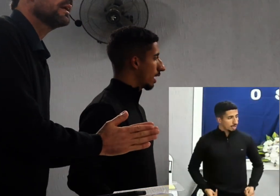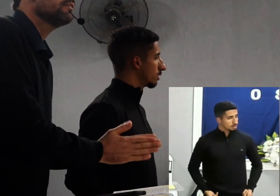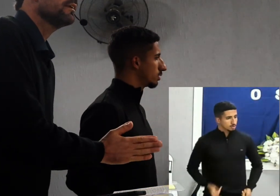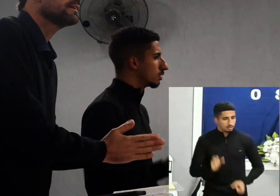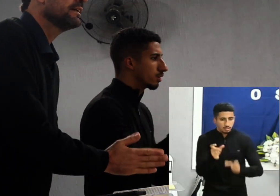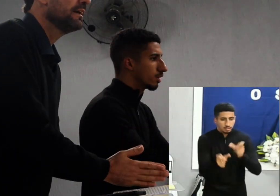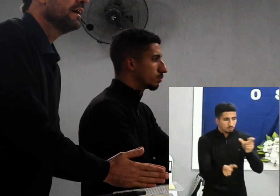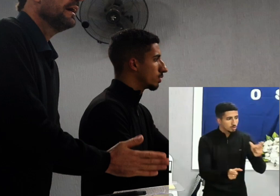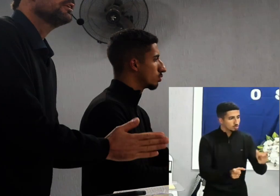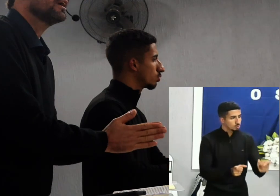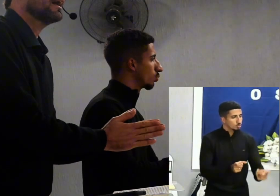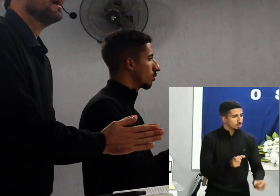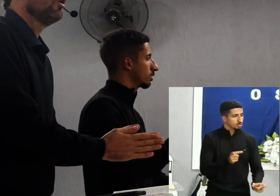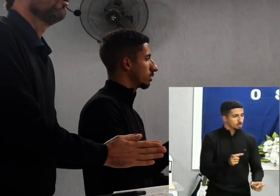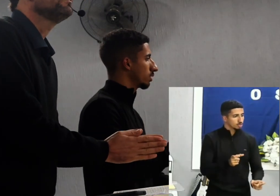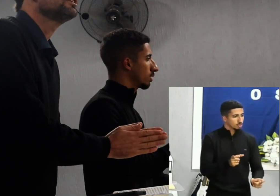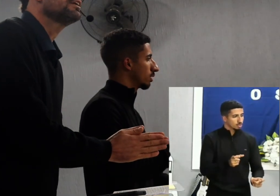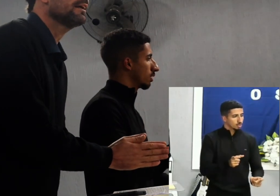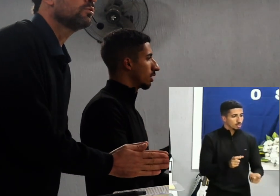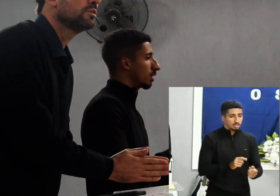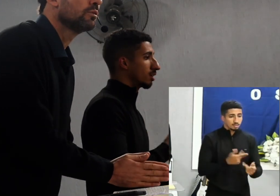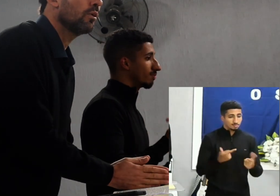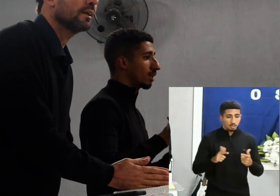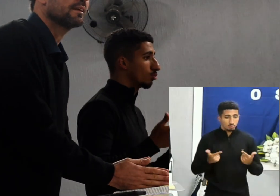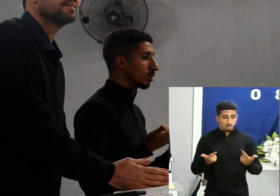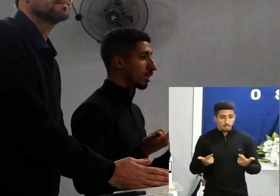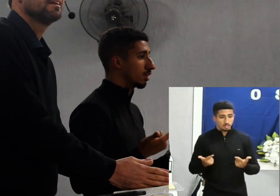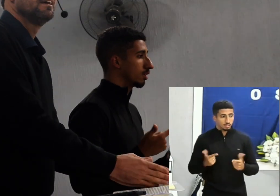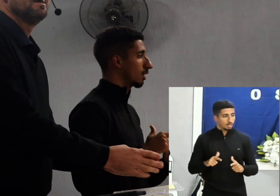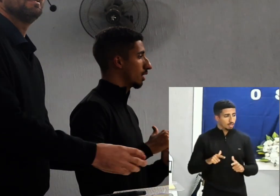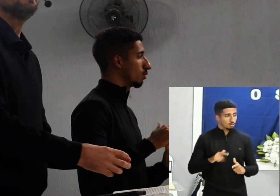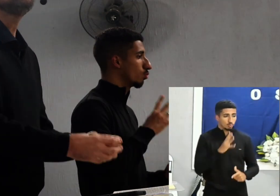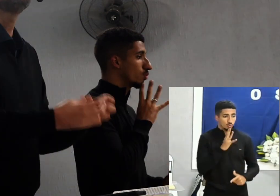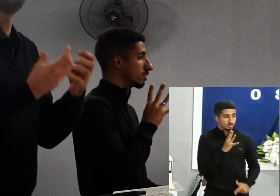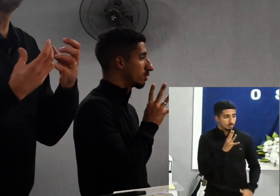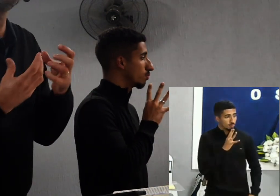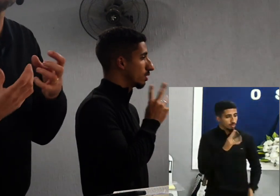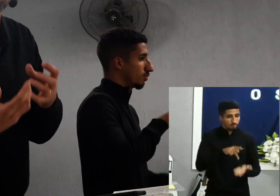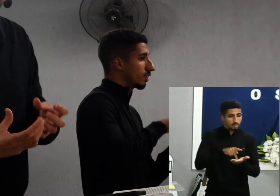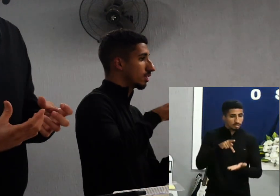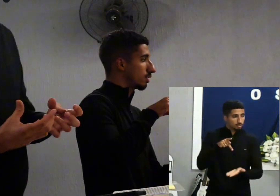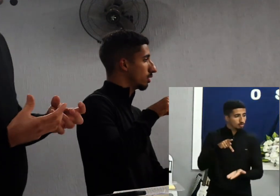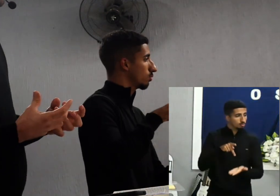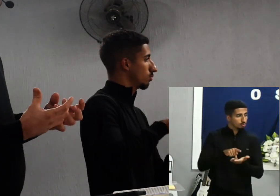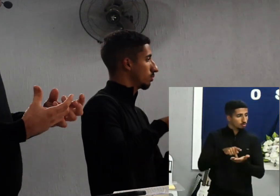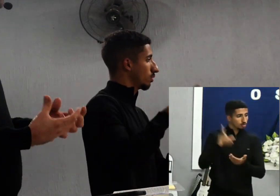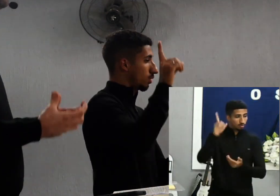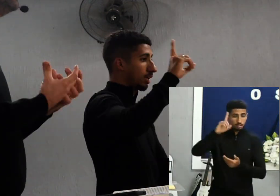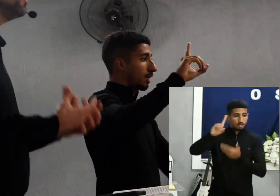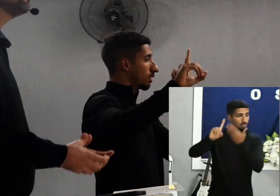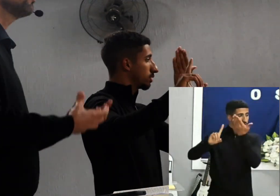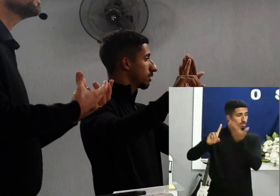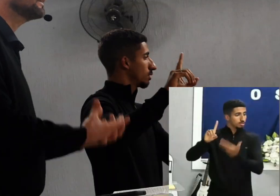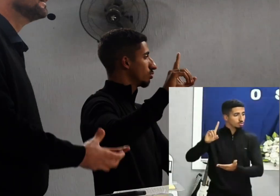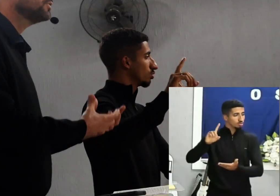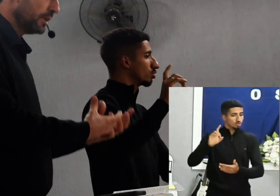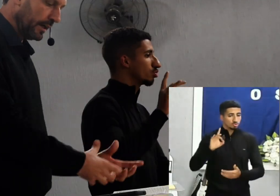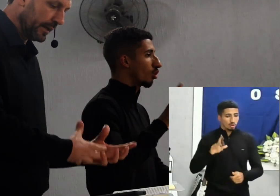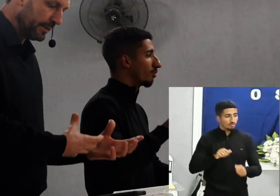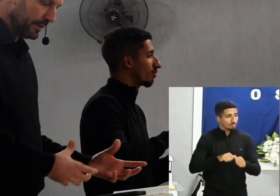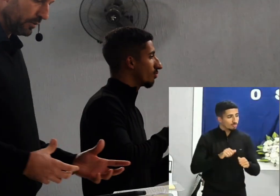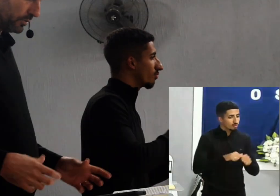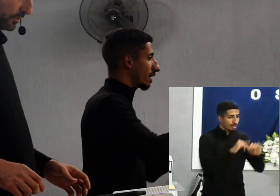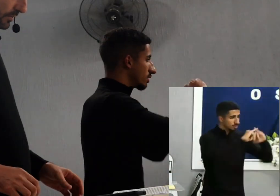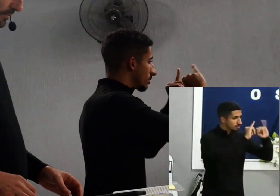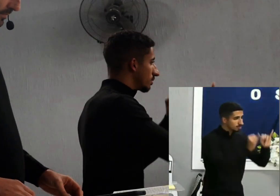que ele consegue fazer é gerar objetos idólatras, religiões idólatras. Ele não consegue